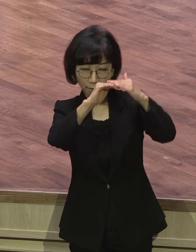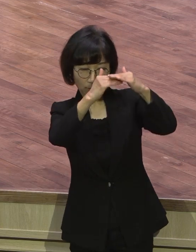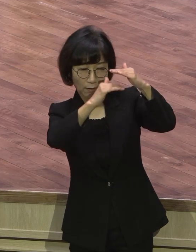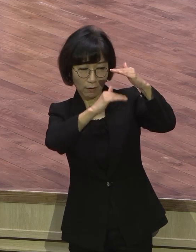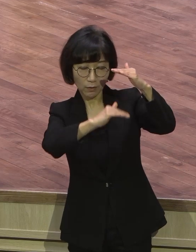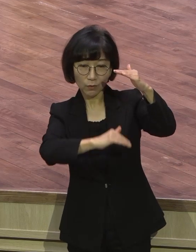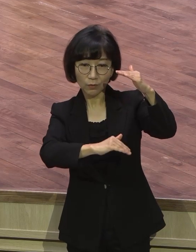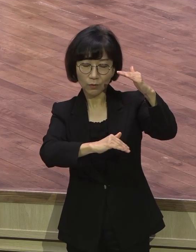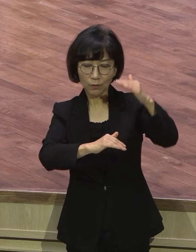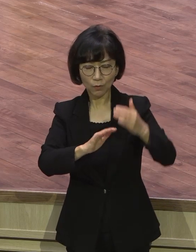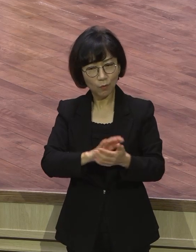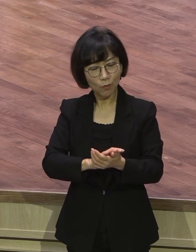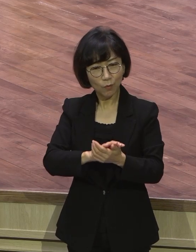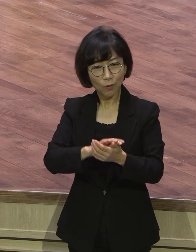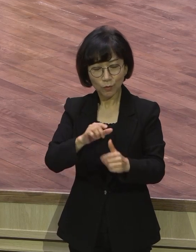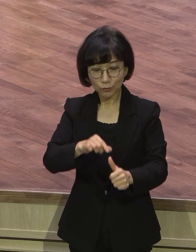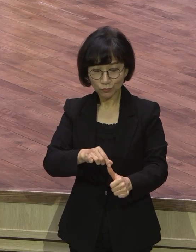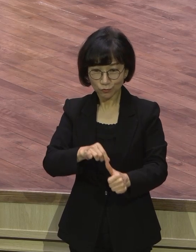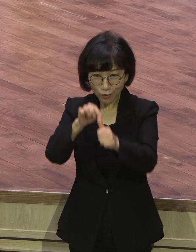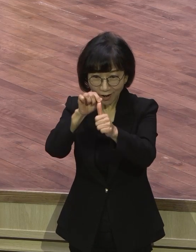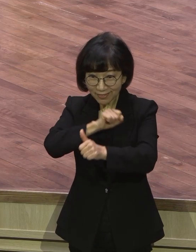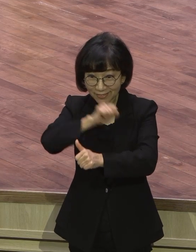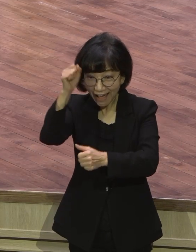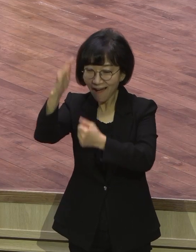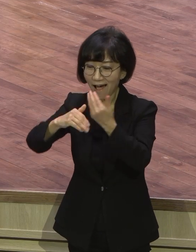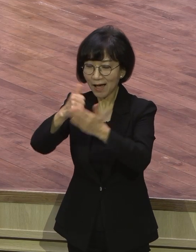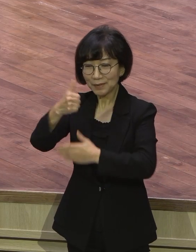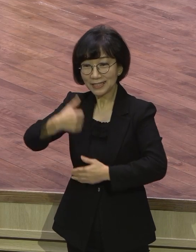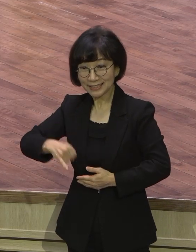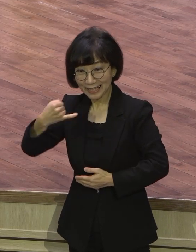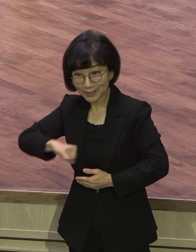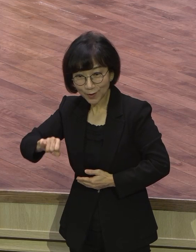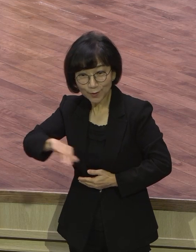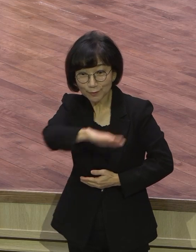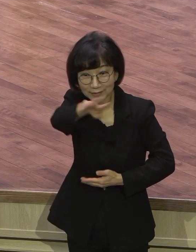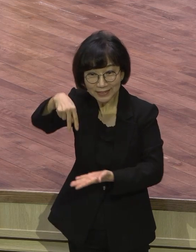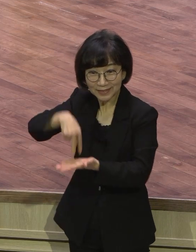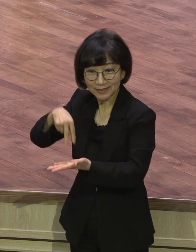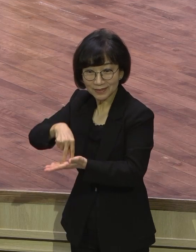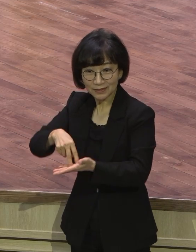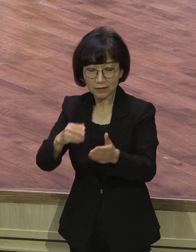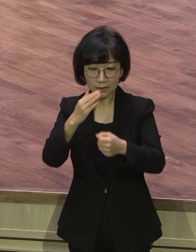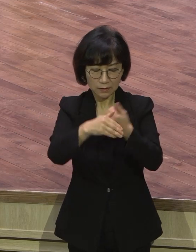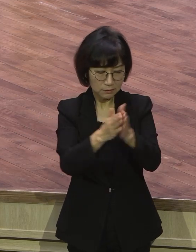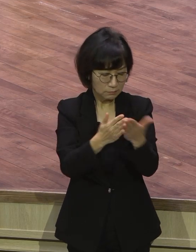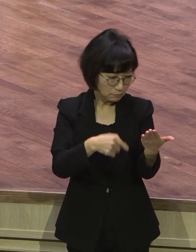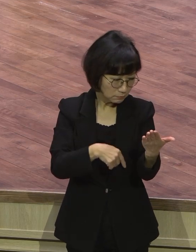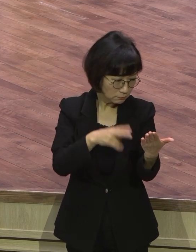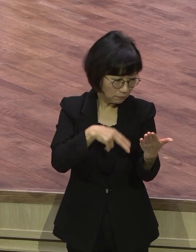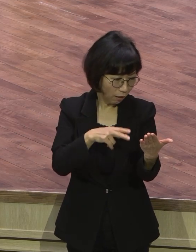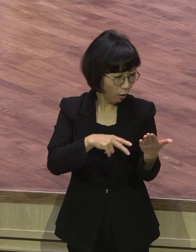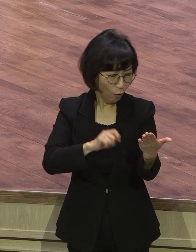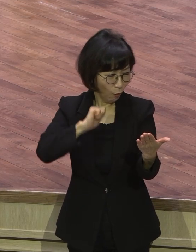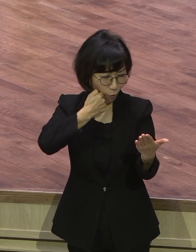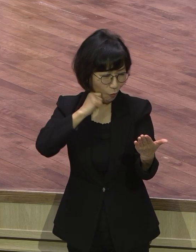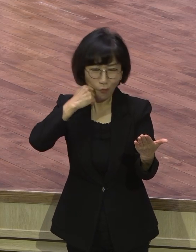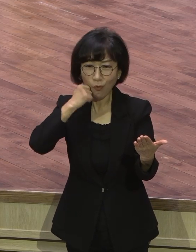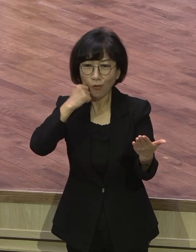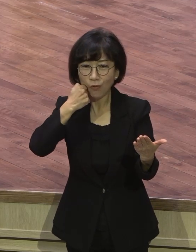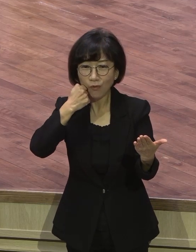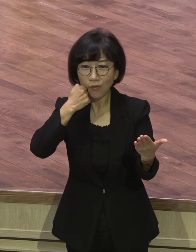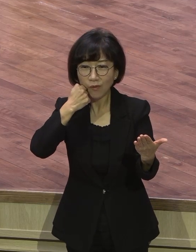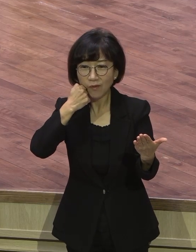내용은요. 구원받은 하나님의 자녀라고 해도 선뜻 행하기 쉽지 않는 말씀 내용이 나왔어요.